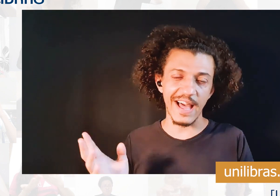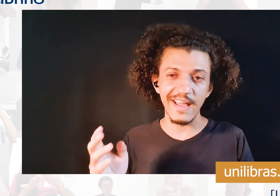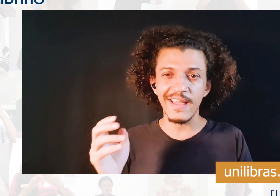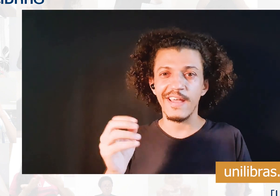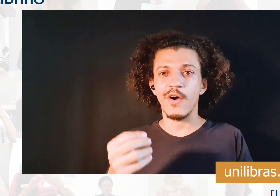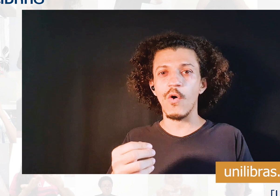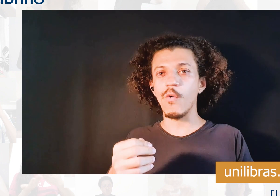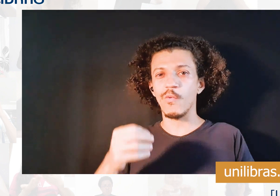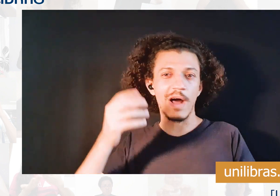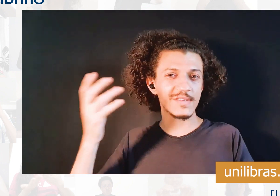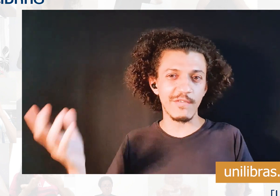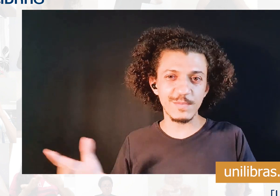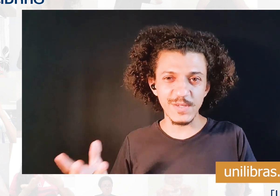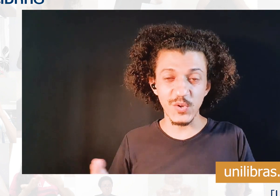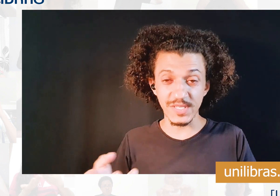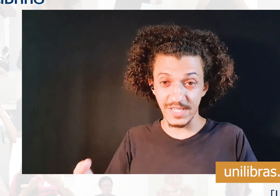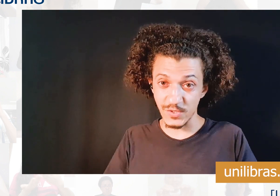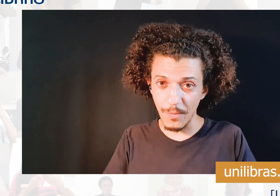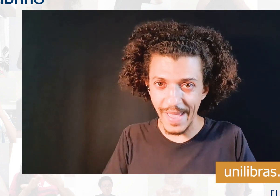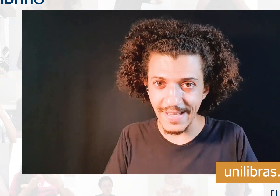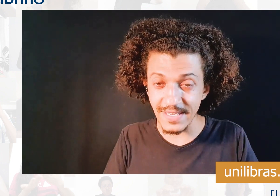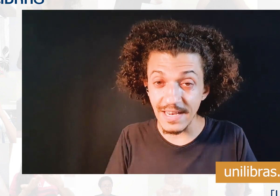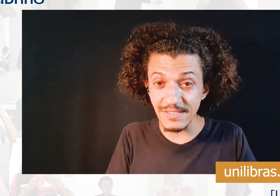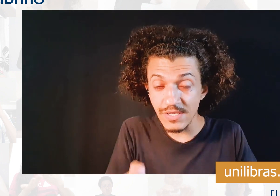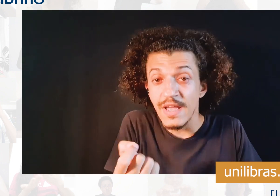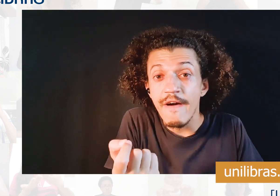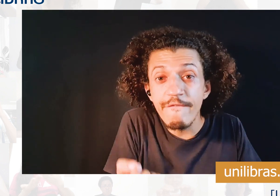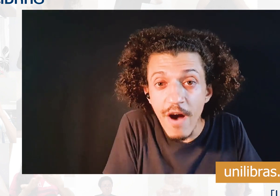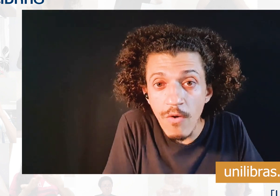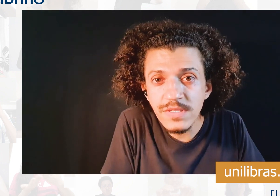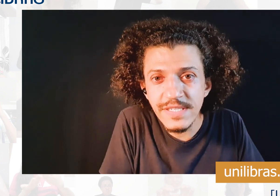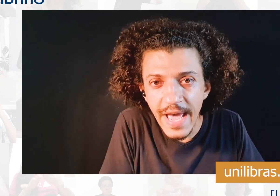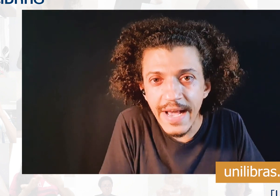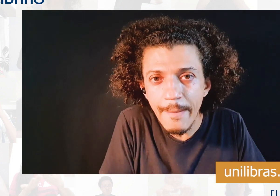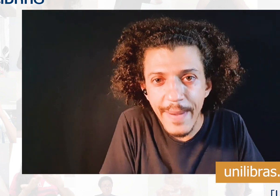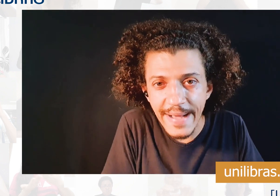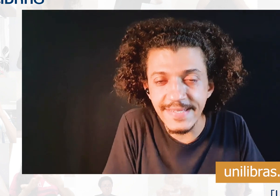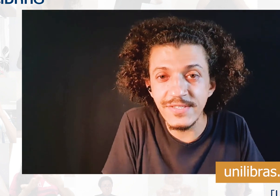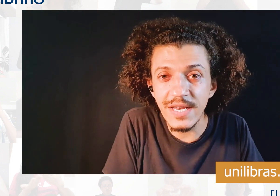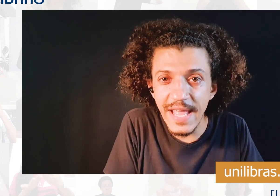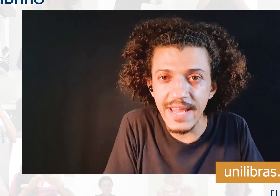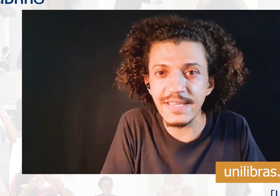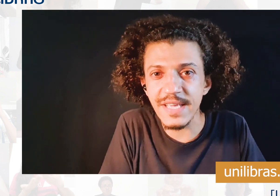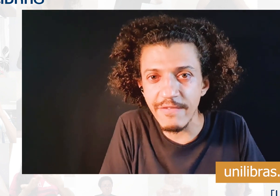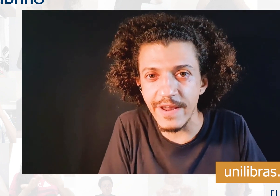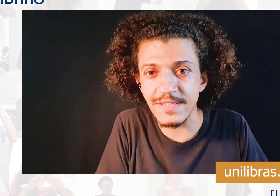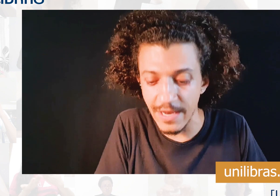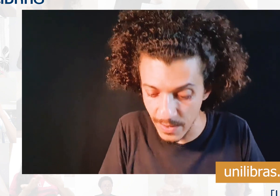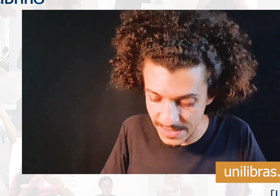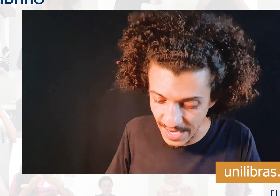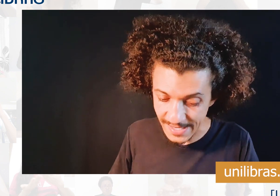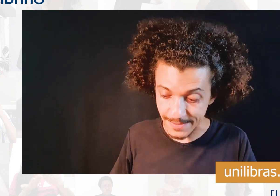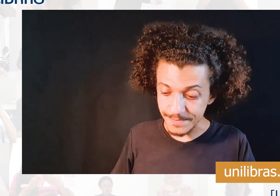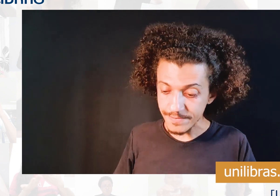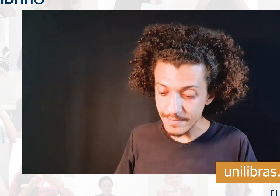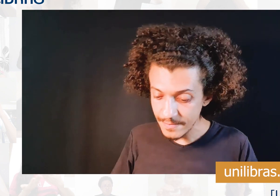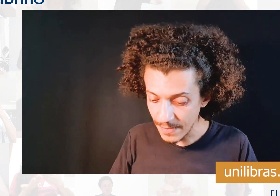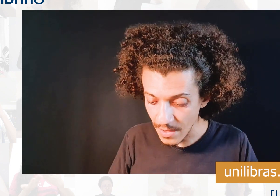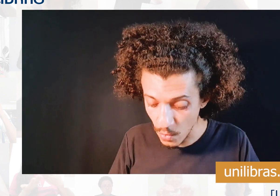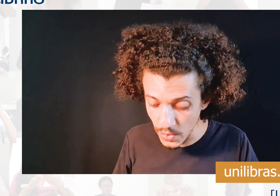vivo até lá, ou as novas pessoas que já souberem escrita da língua de sinais, vão ser capazes de ler e escrever essa língua de